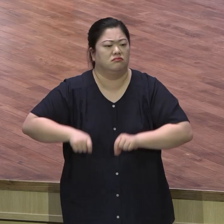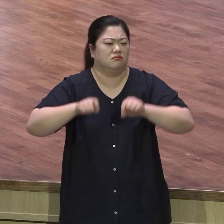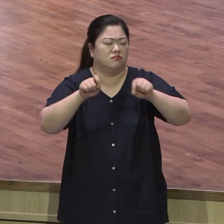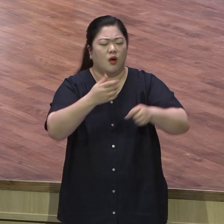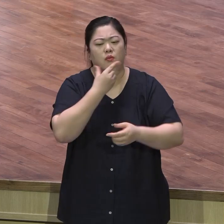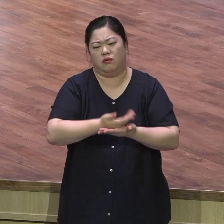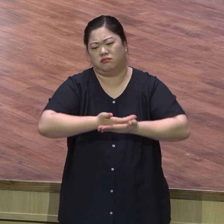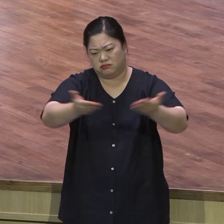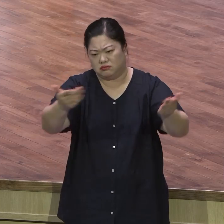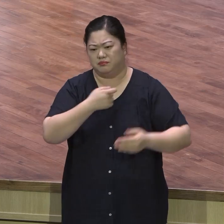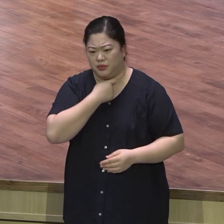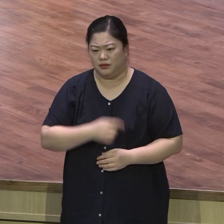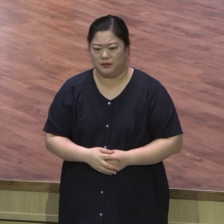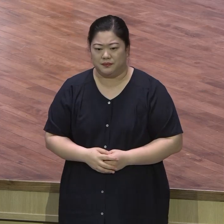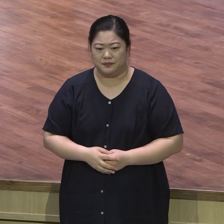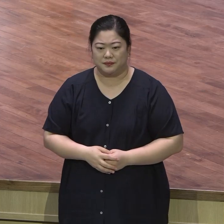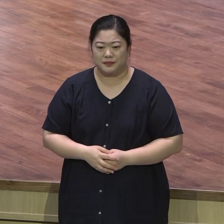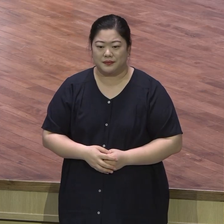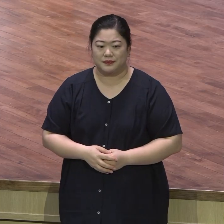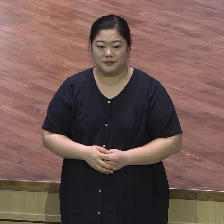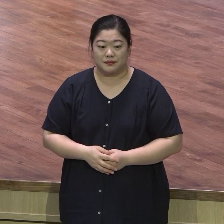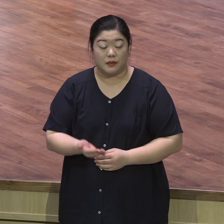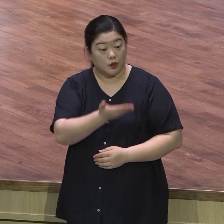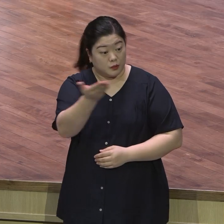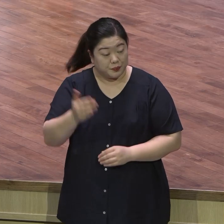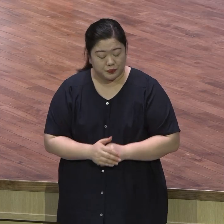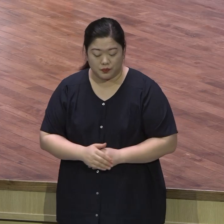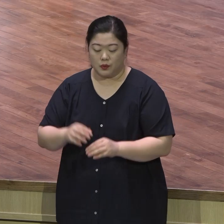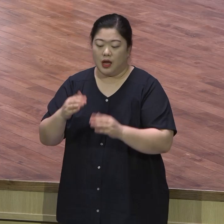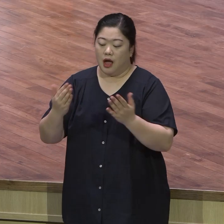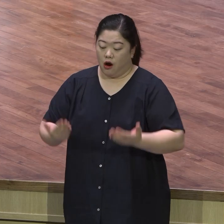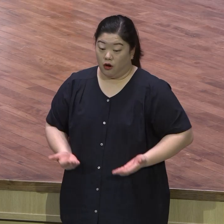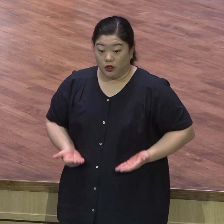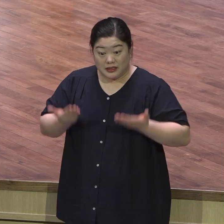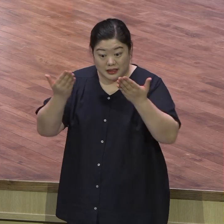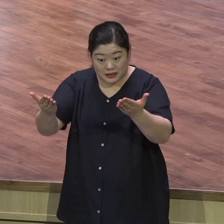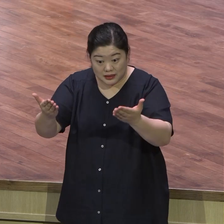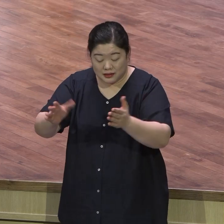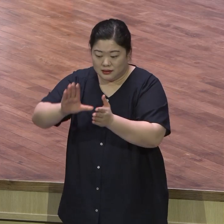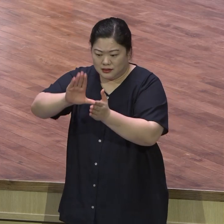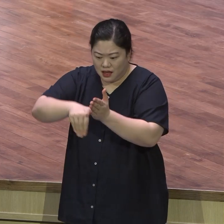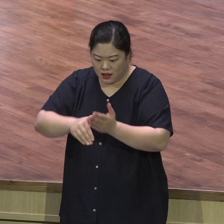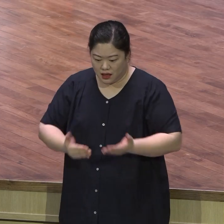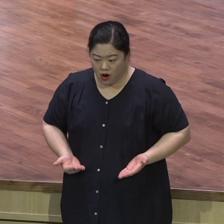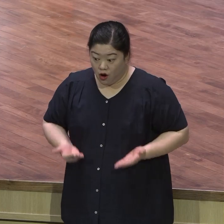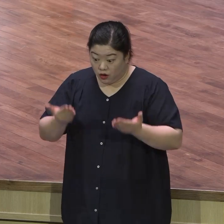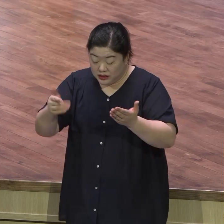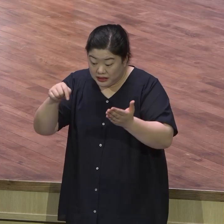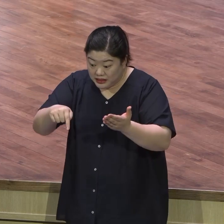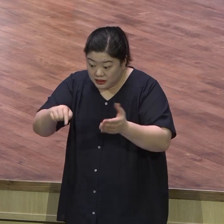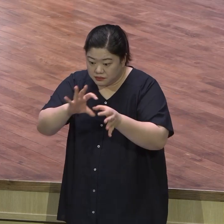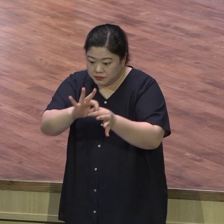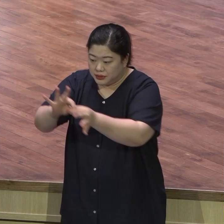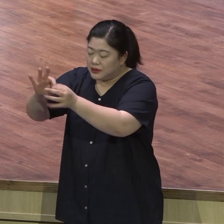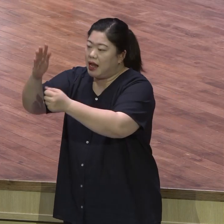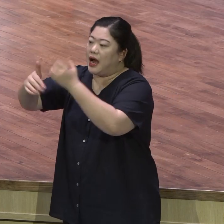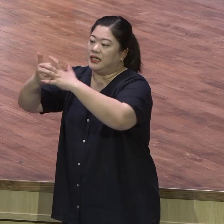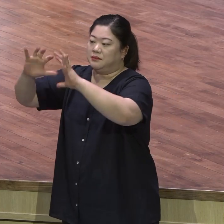헌신의 삶이 헌신의 삶이 하나님 나라를 위해서 하나님의 교회를 위해서